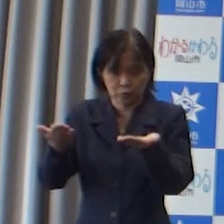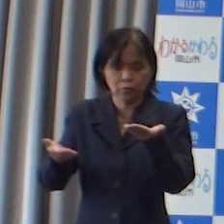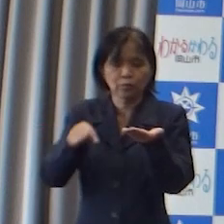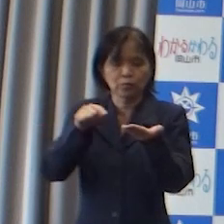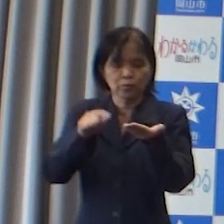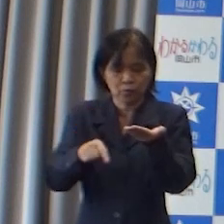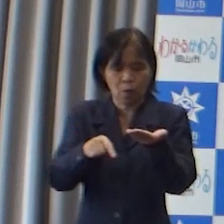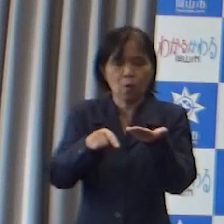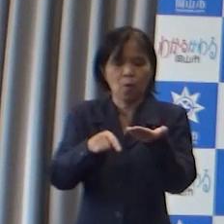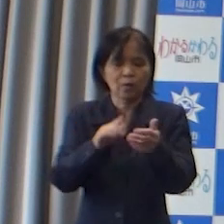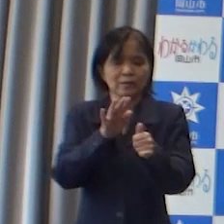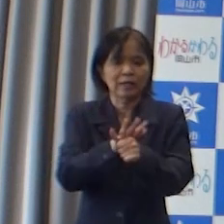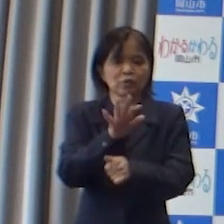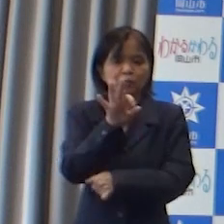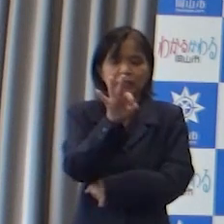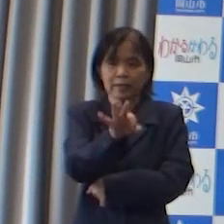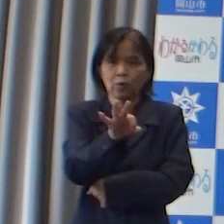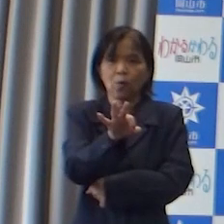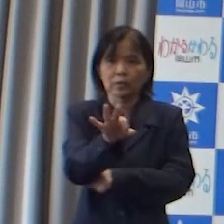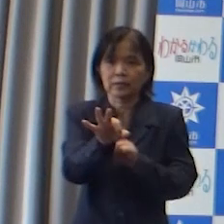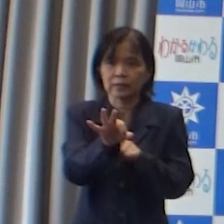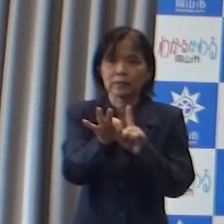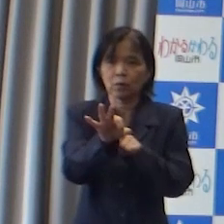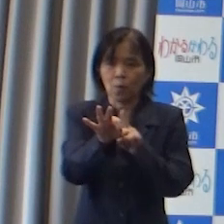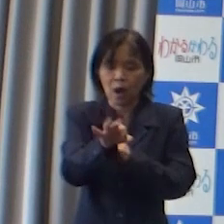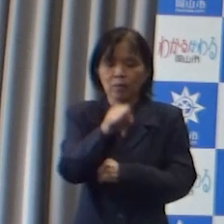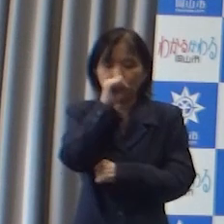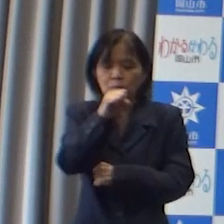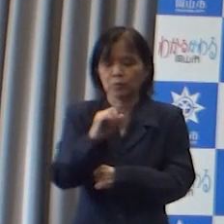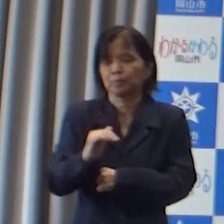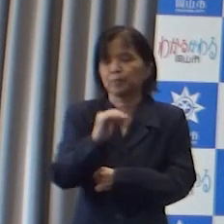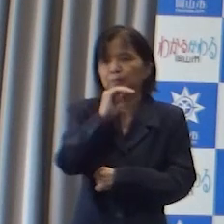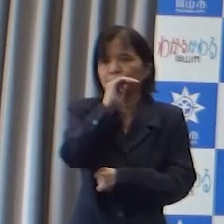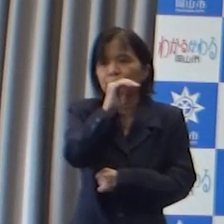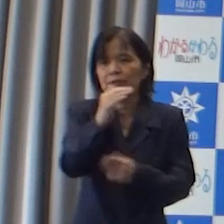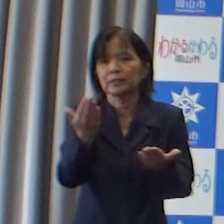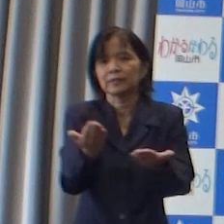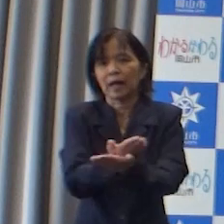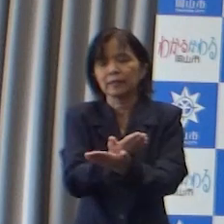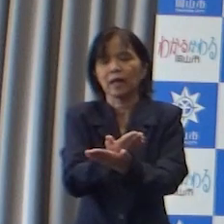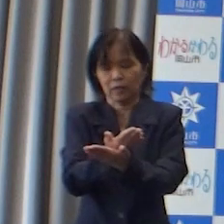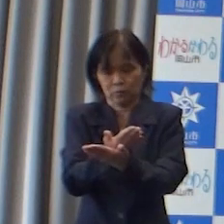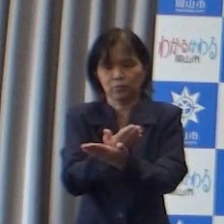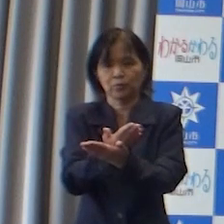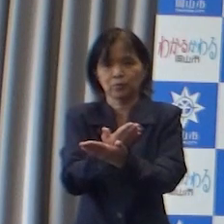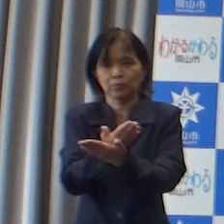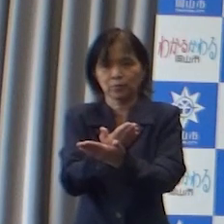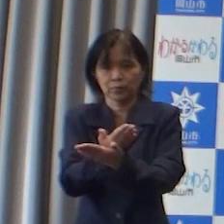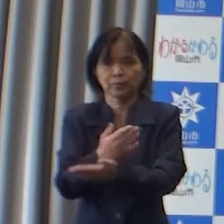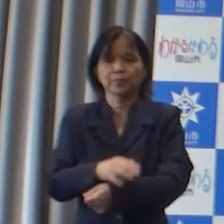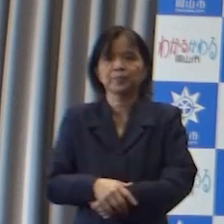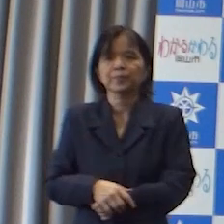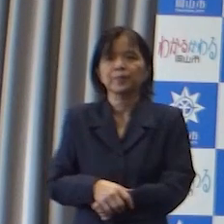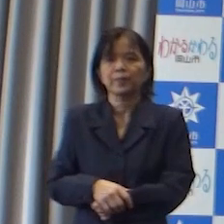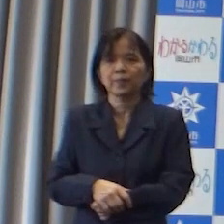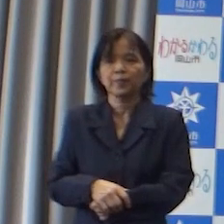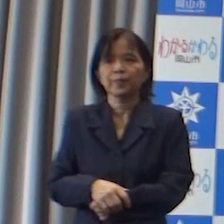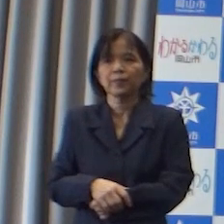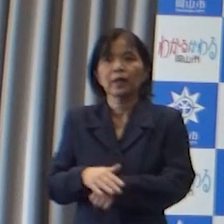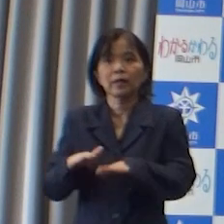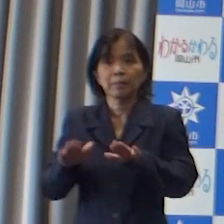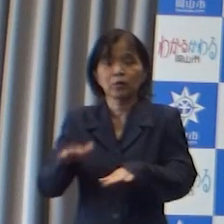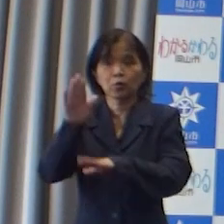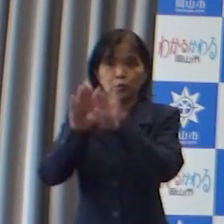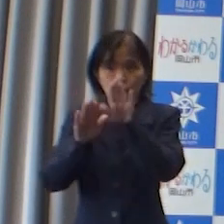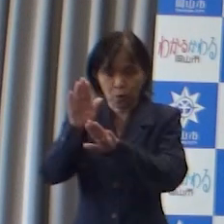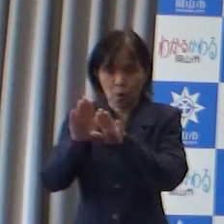であり、設備投資意欲は依然として高水準と伺っております。まあ、現時点